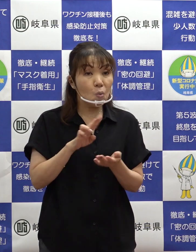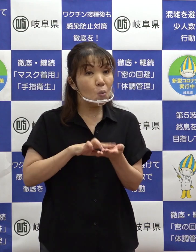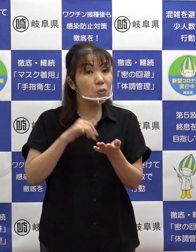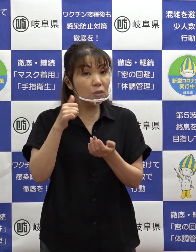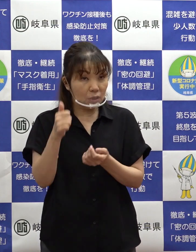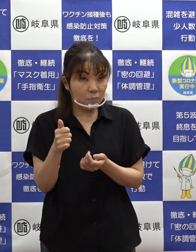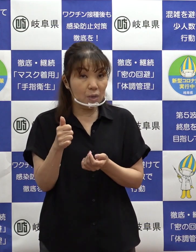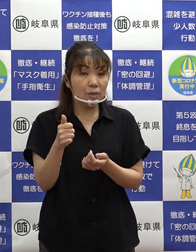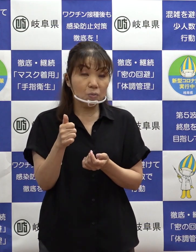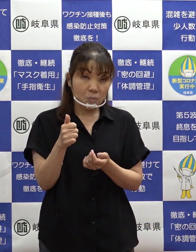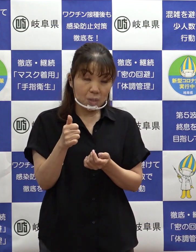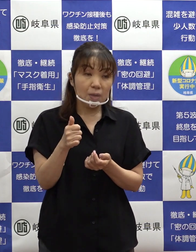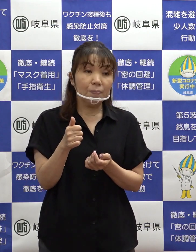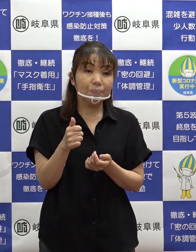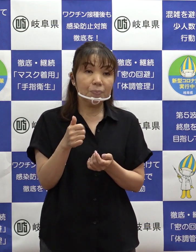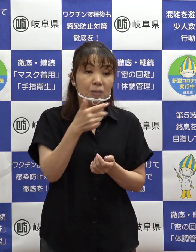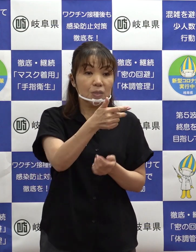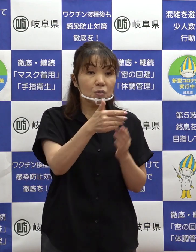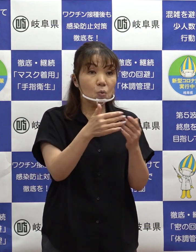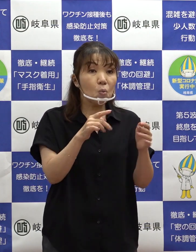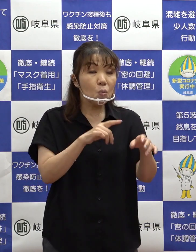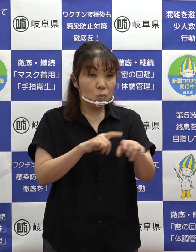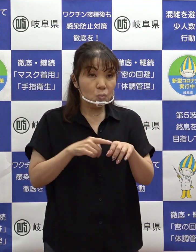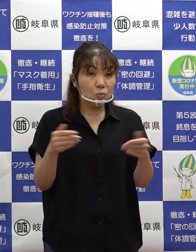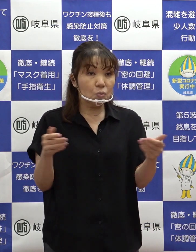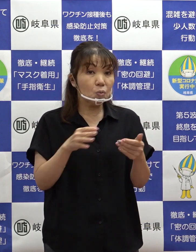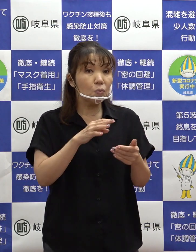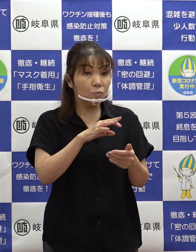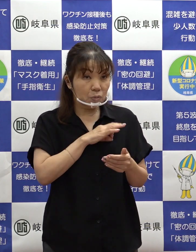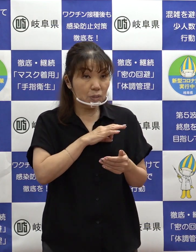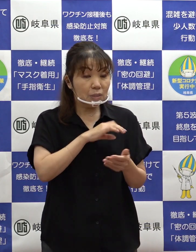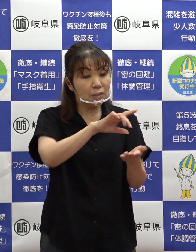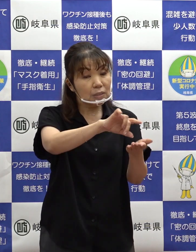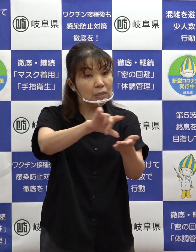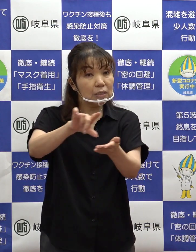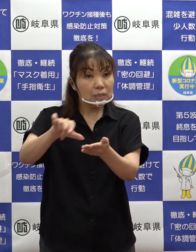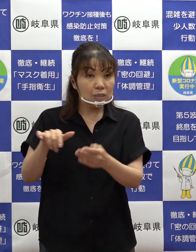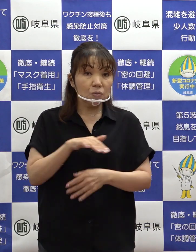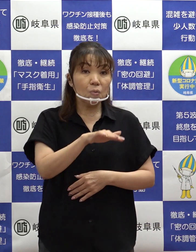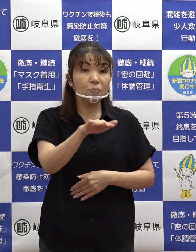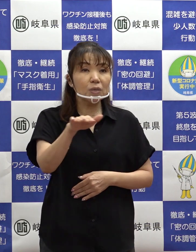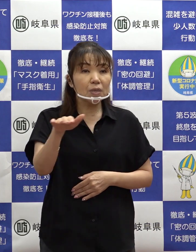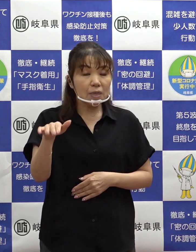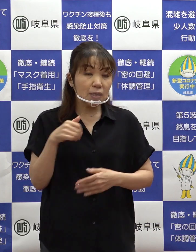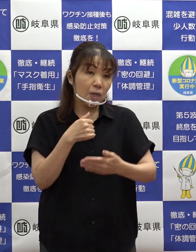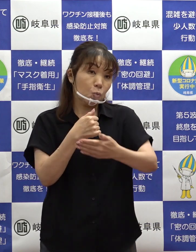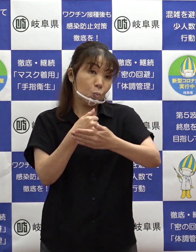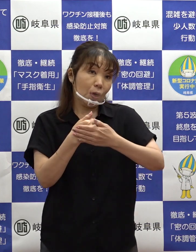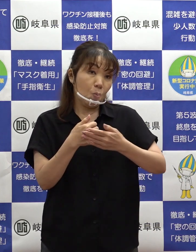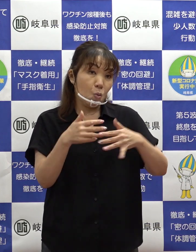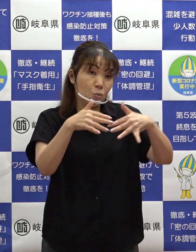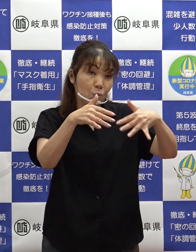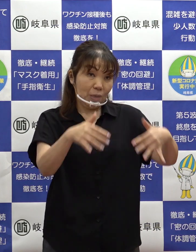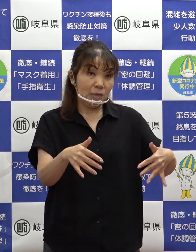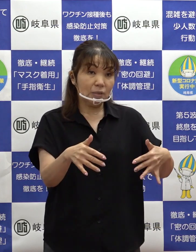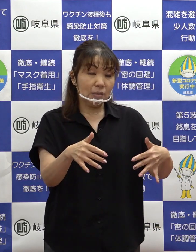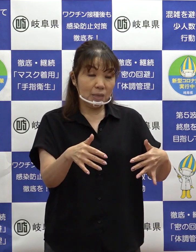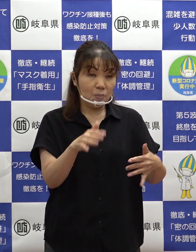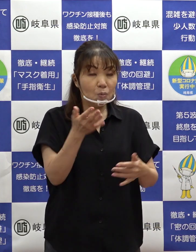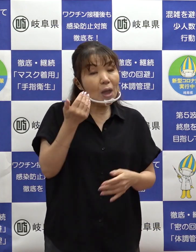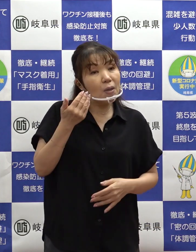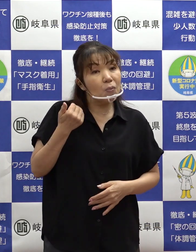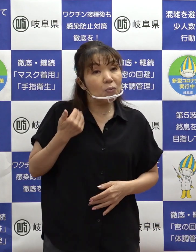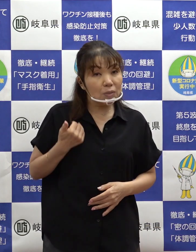んとか、それから市町村の職員とかですね、それぞれ地域の皆さんのサポート体制もあらかじ